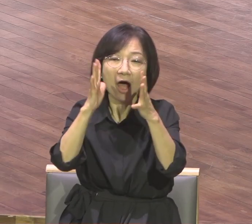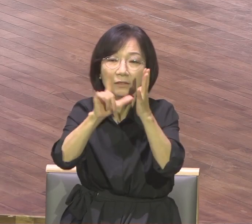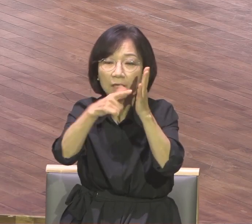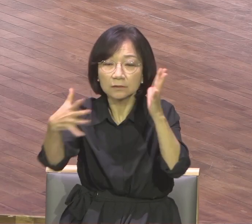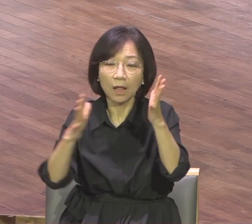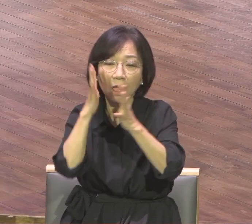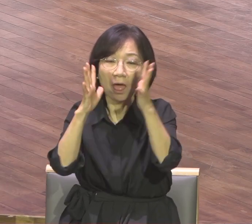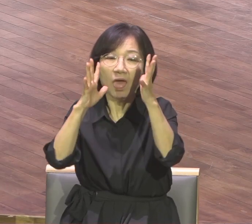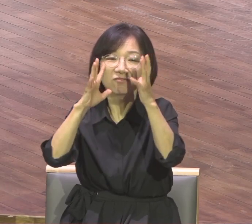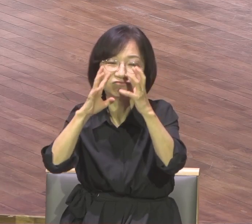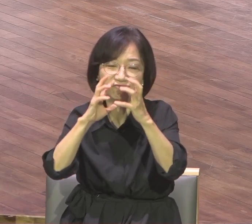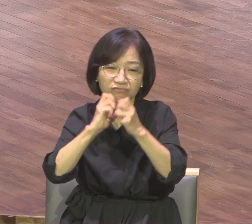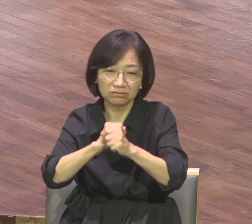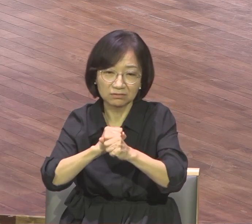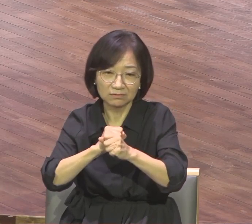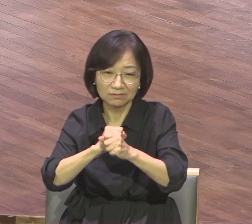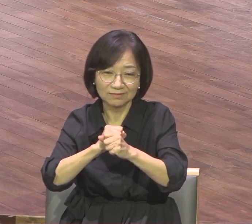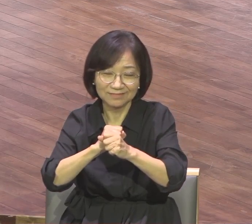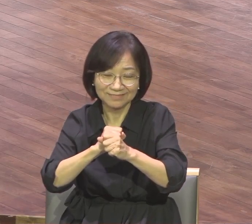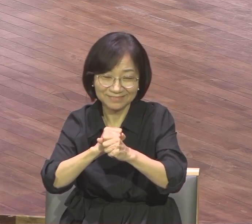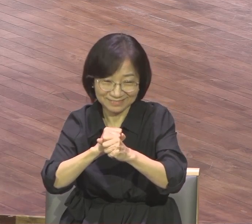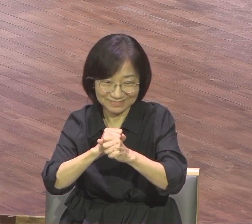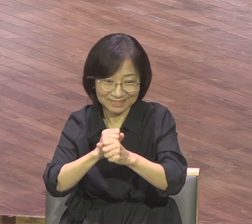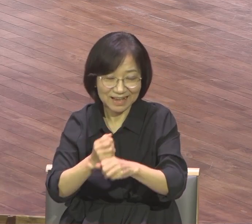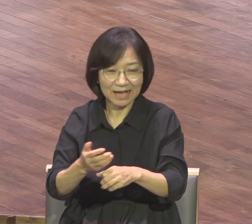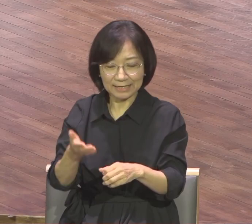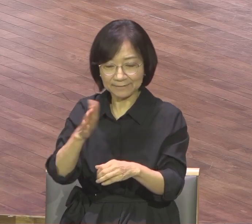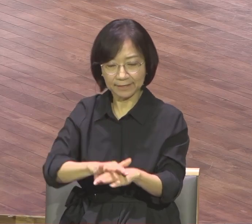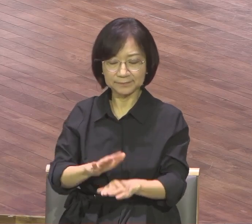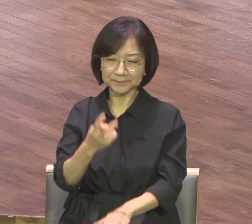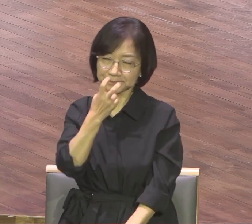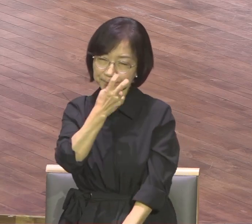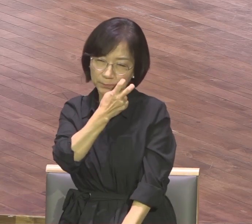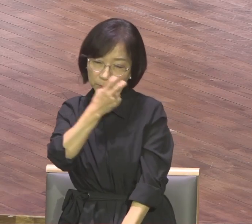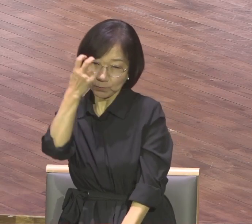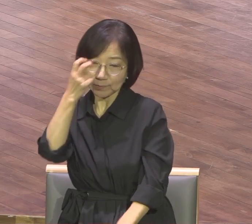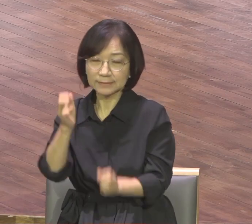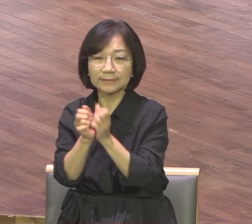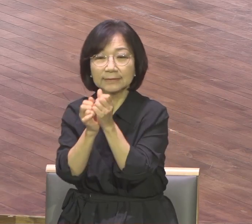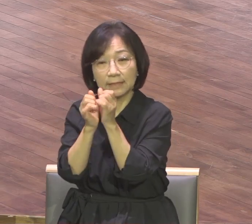있어요. 그런데 사람들은 되게 똑똑한 사람일수록